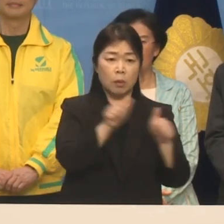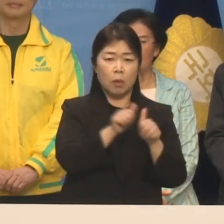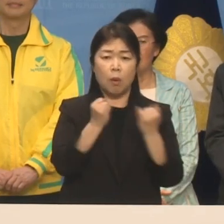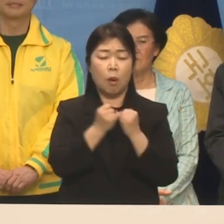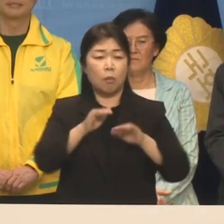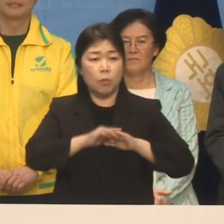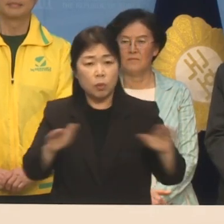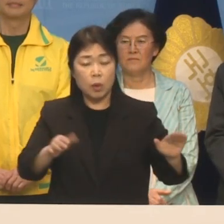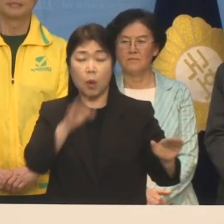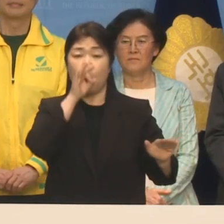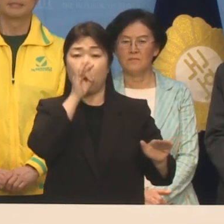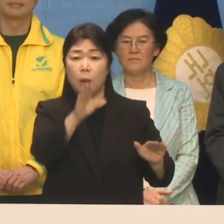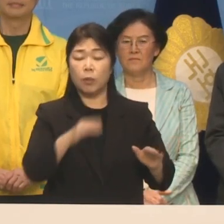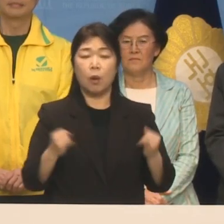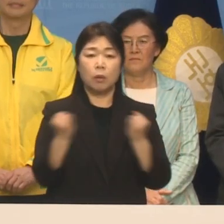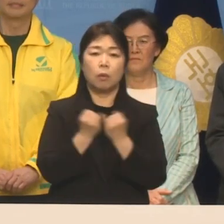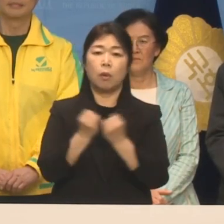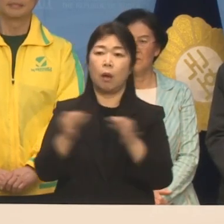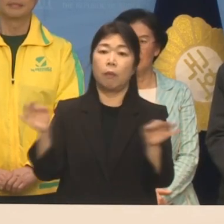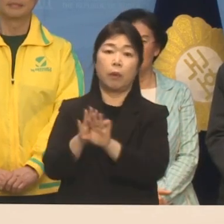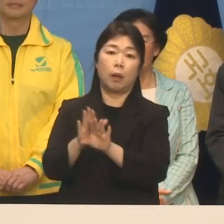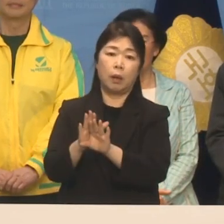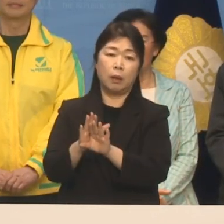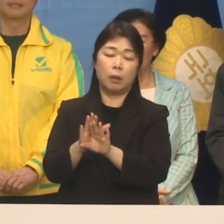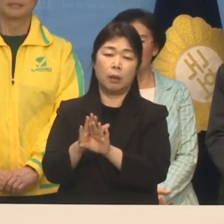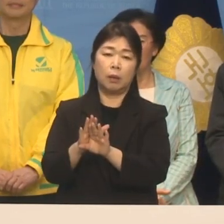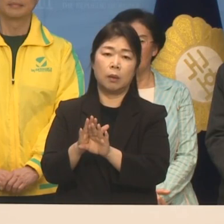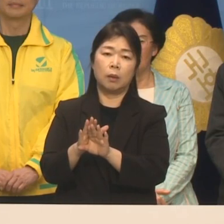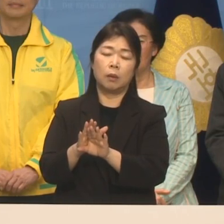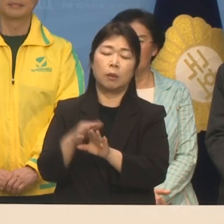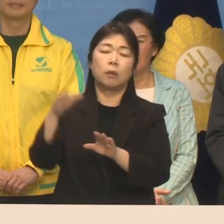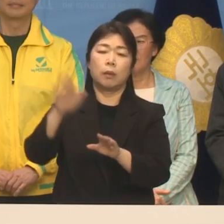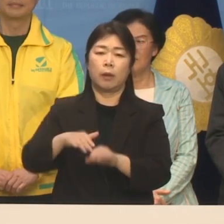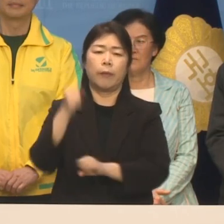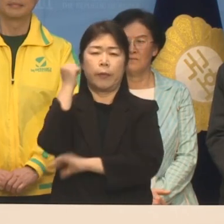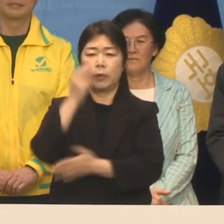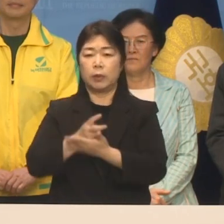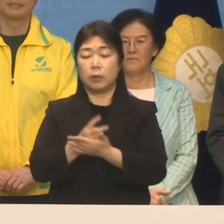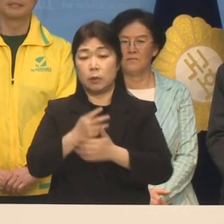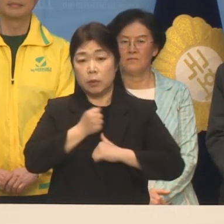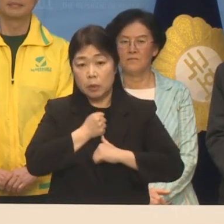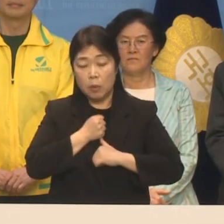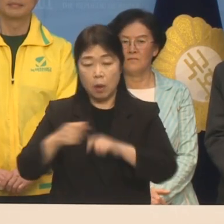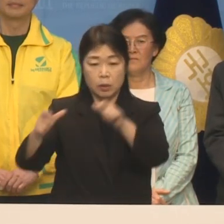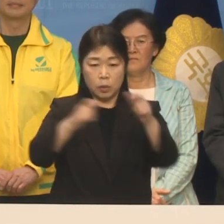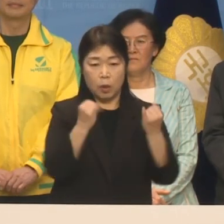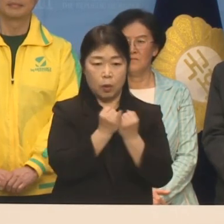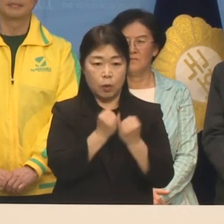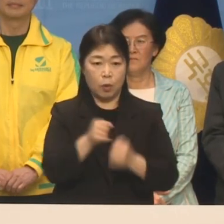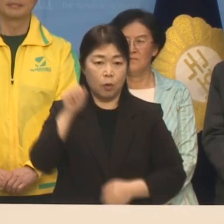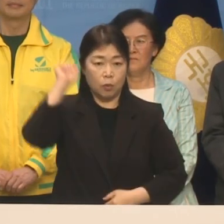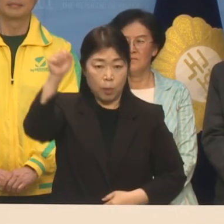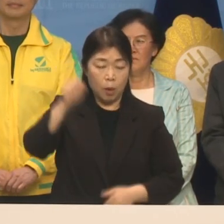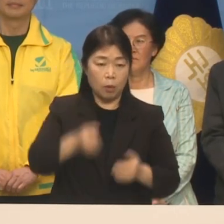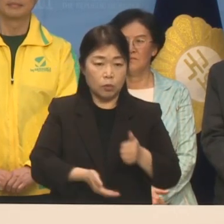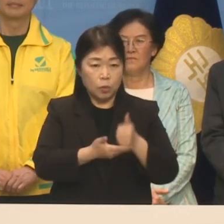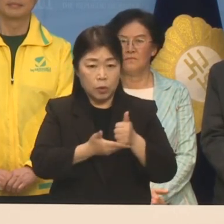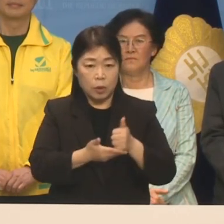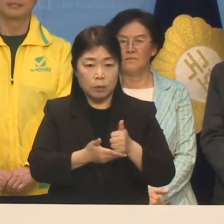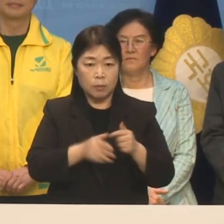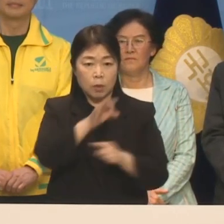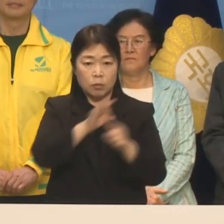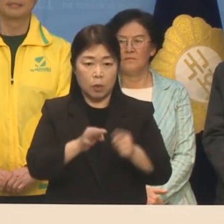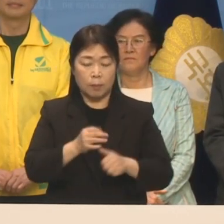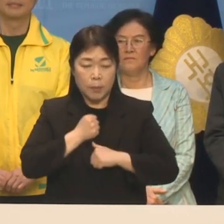상황, 이 상황에서 유일하게 원칙을 지키고 지역구 여성후보 공천 할당을 지키고